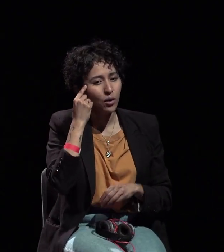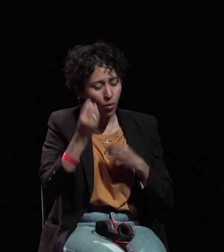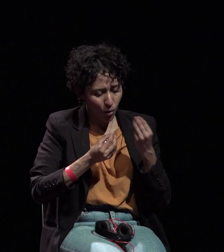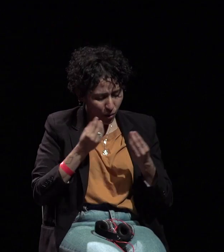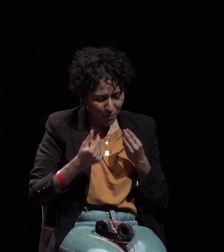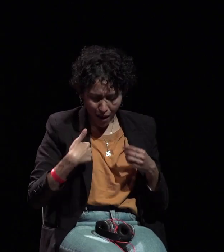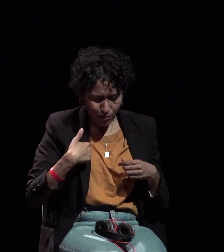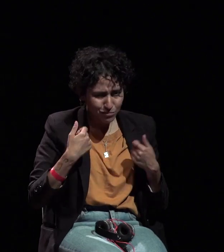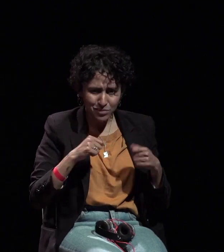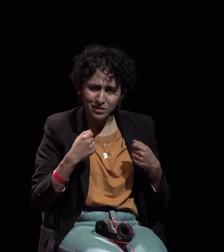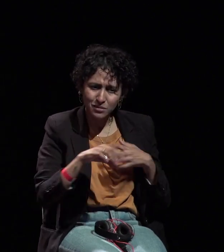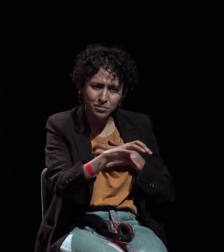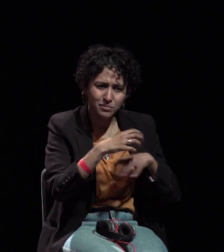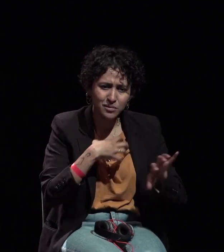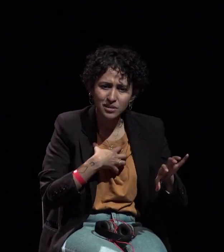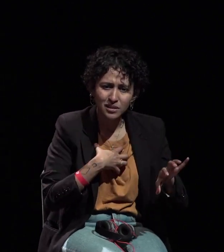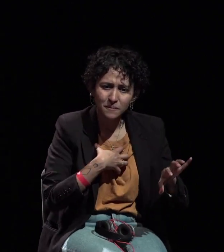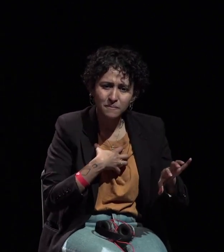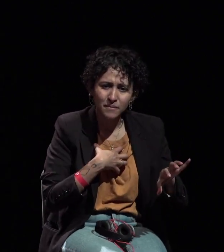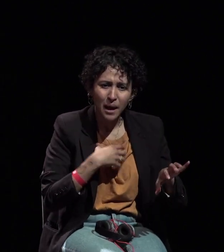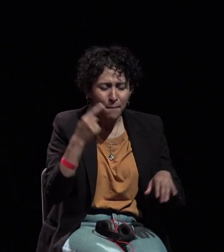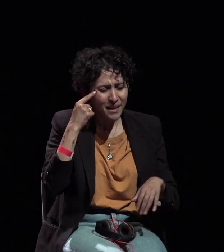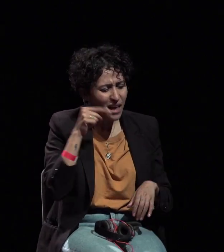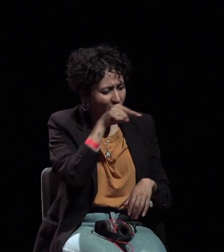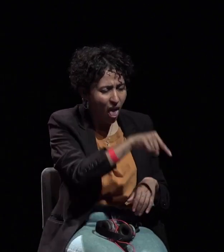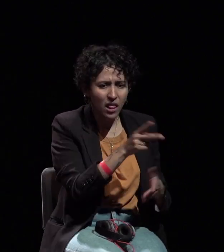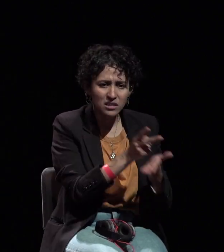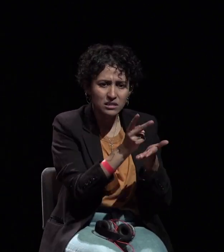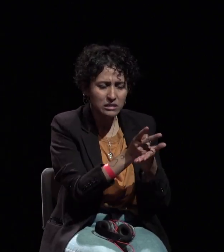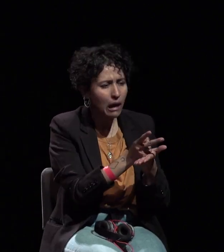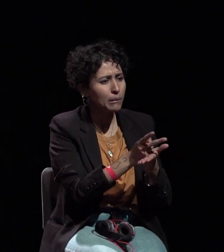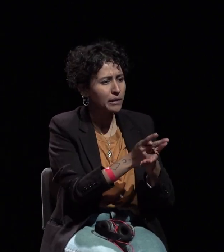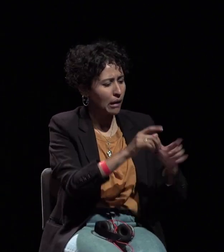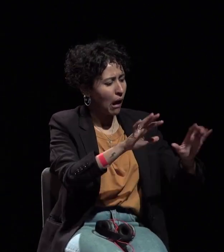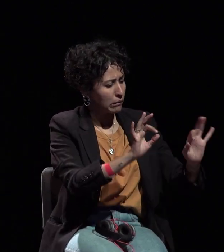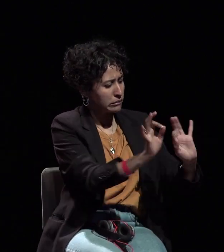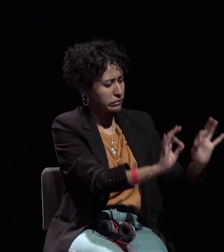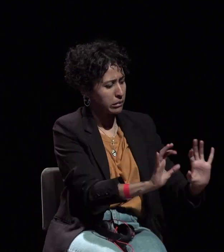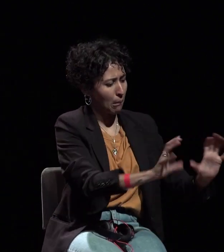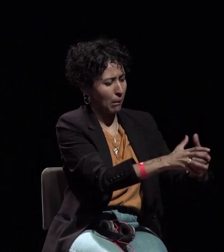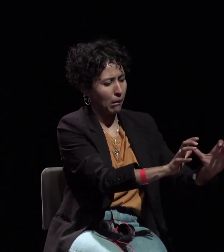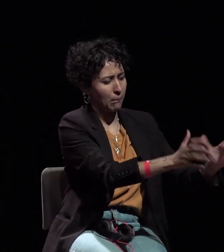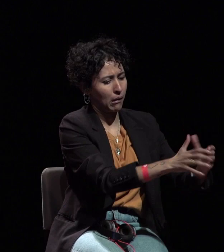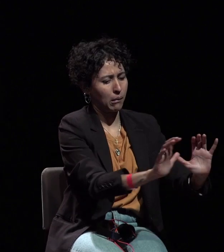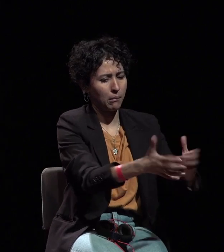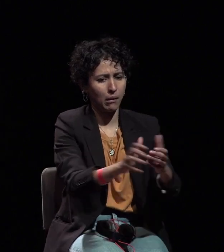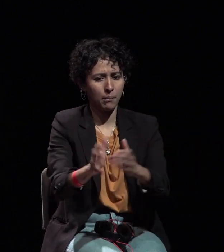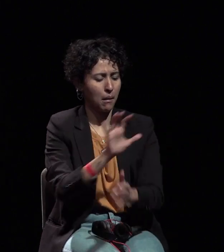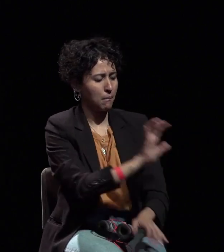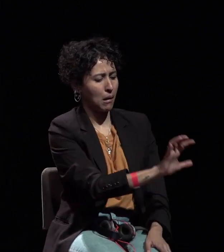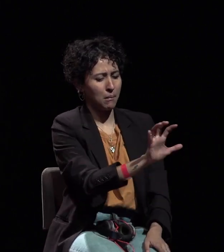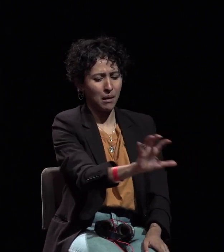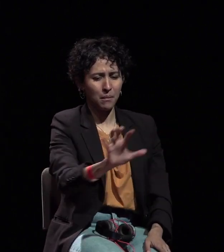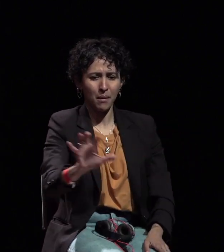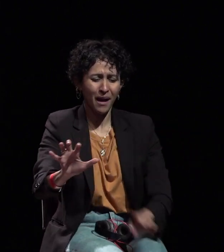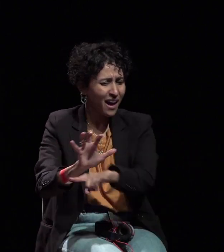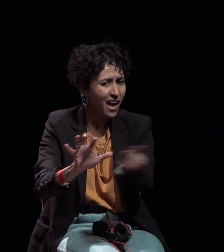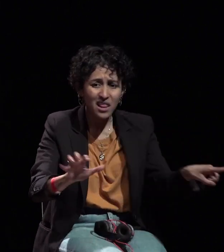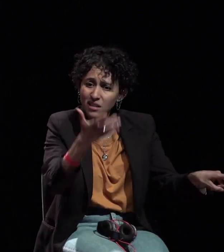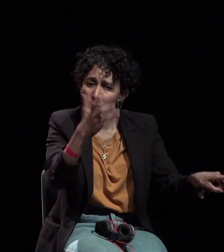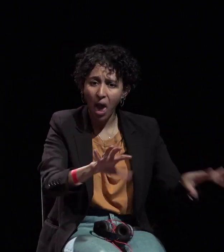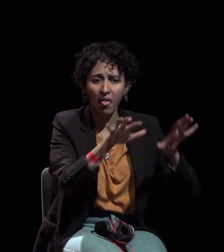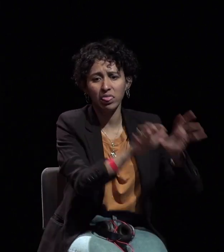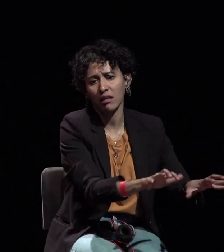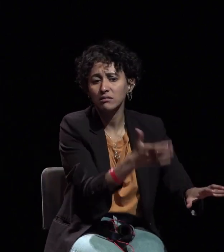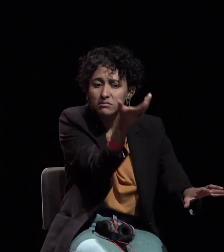é pensar que quem sempre foi enquadrado não quer mais ser enquadrado, quer enquadrar o mundo. E